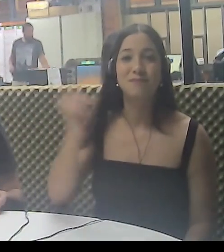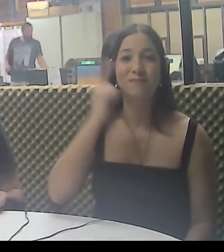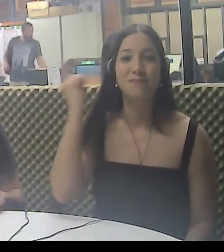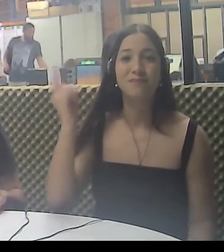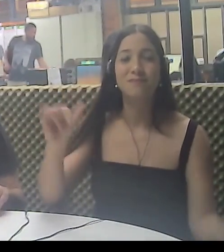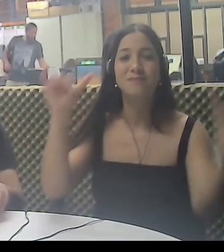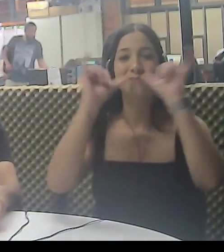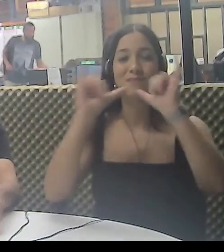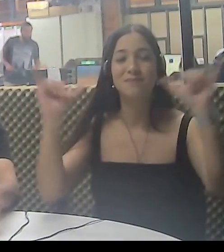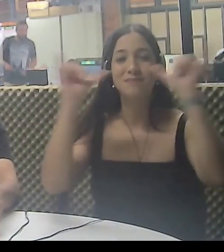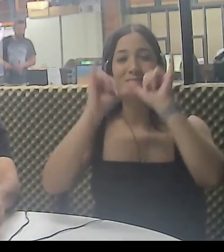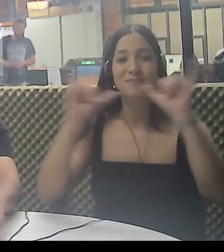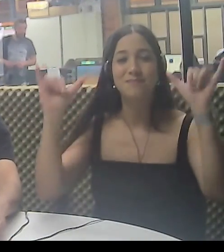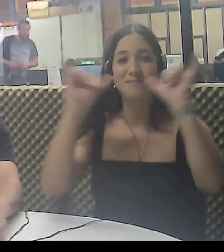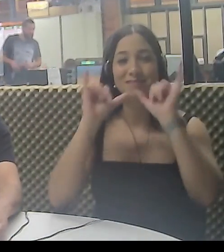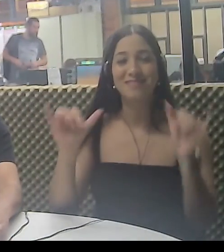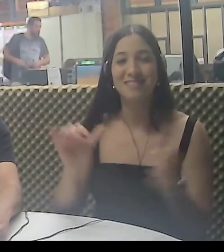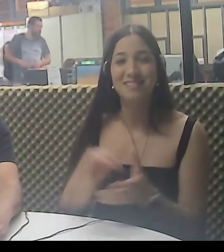Giro de